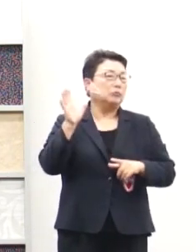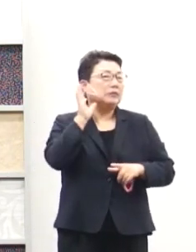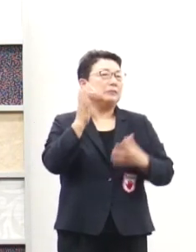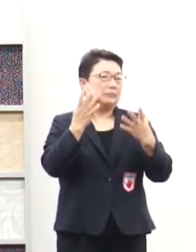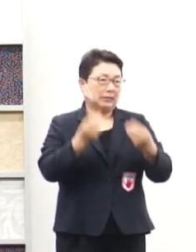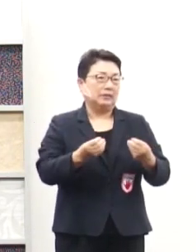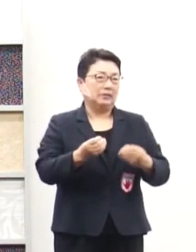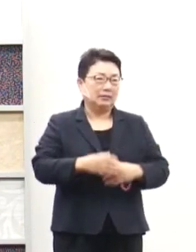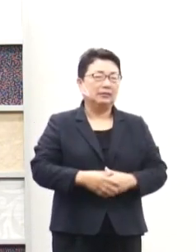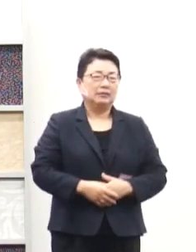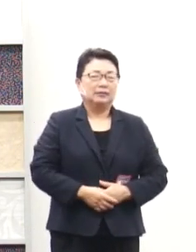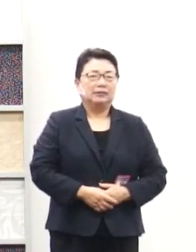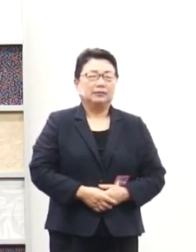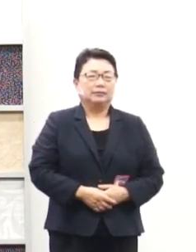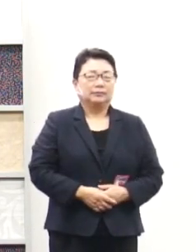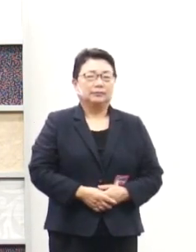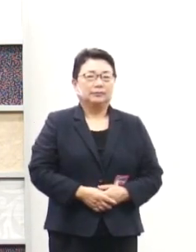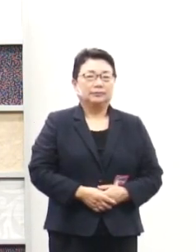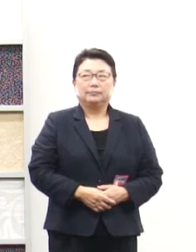上です。